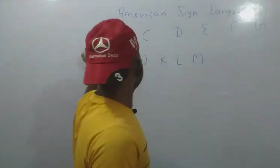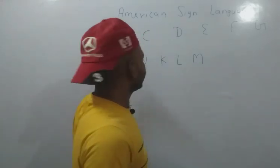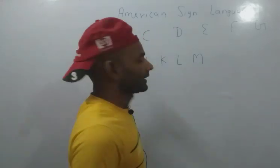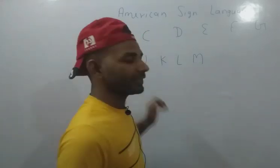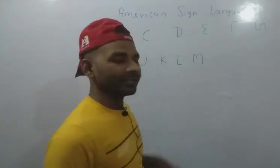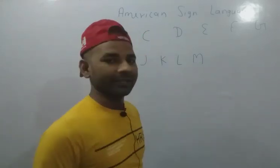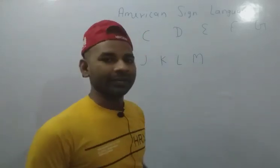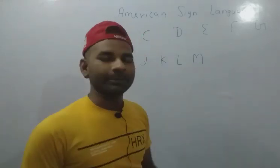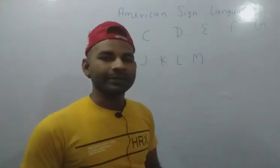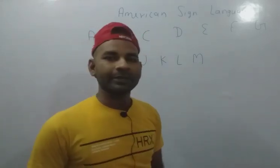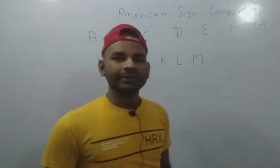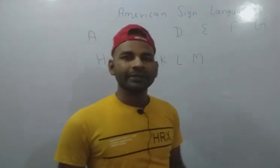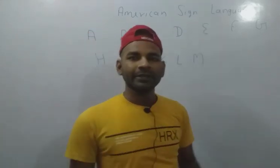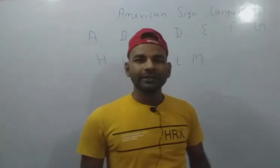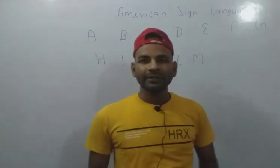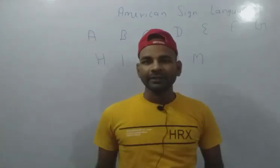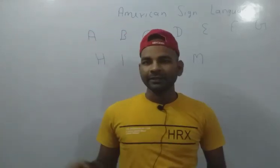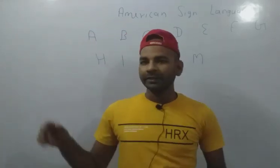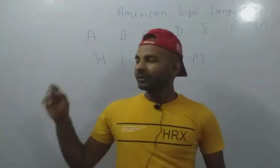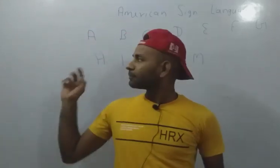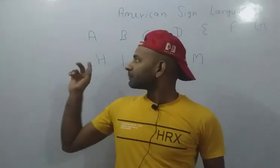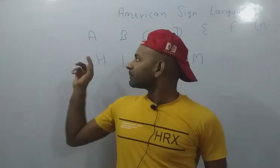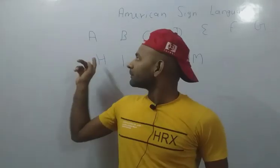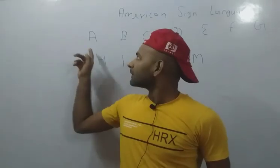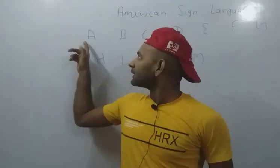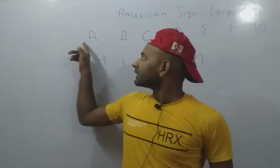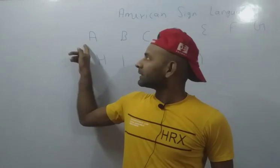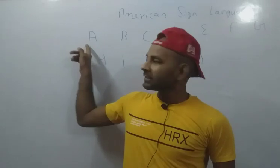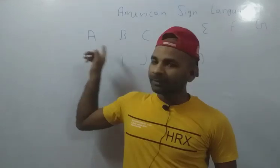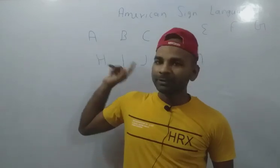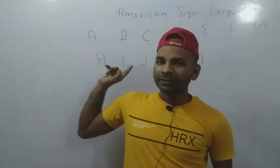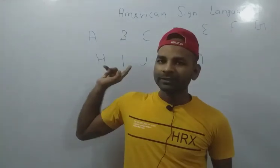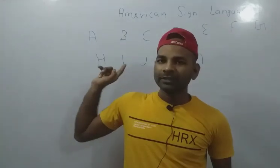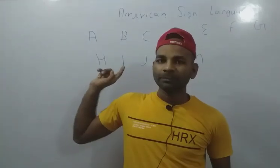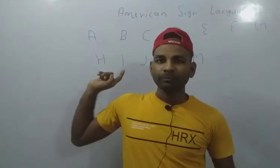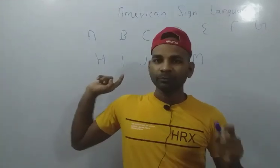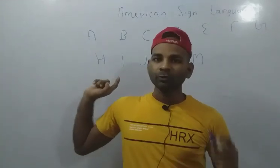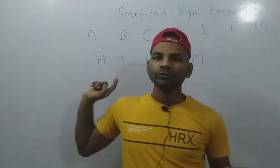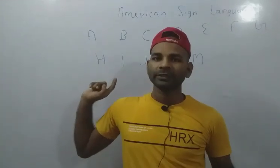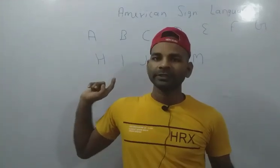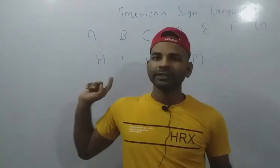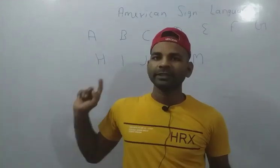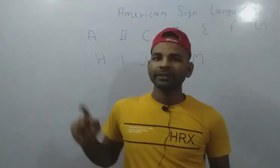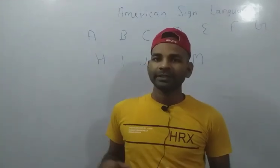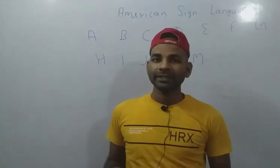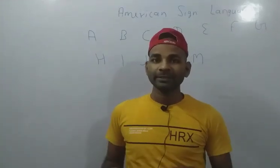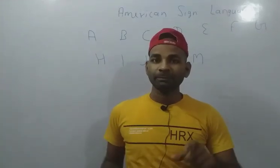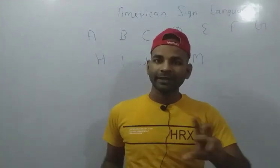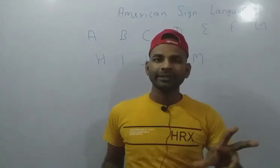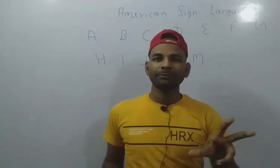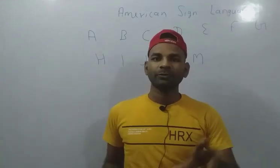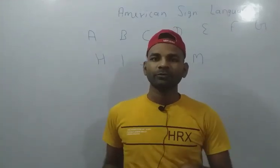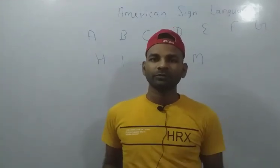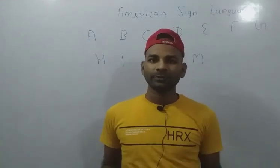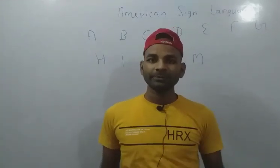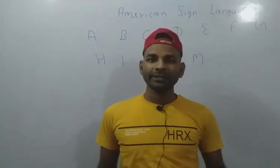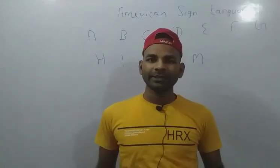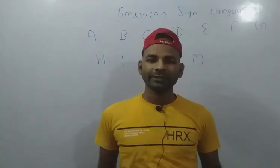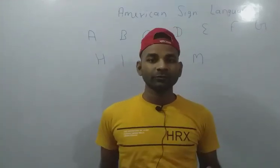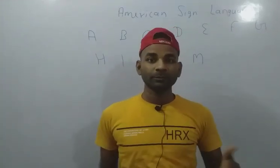दिया है ना, ए यहाँ पे, ये आप इन सब की मदद से आप बोल तो सकते हैं, लेकिन किसी बहरे आदमी को समझ में नहीं आएगा, क्योंकि आप बोलेंगे